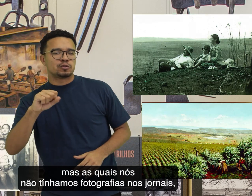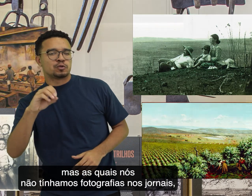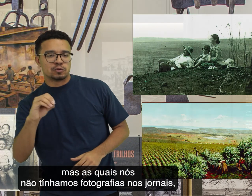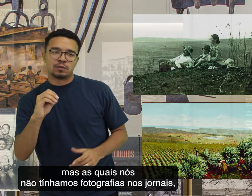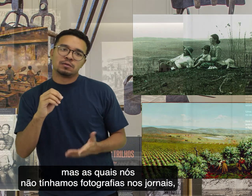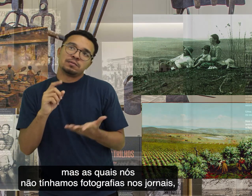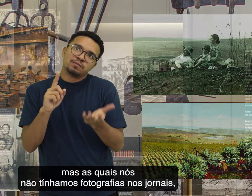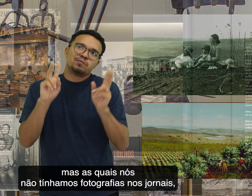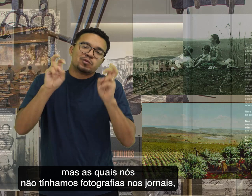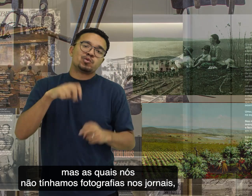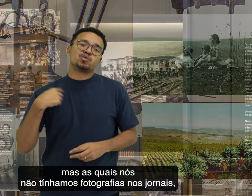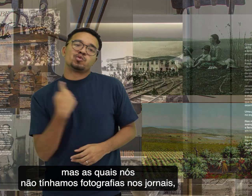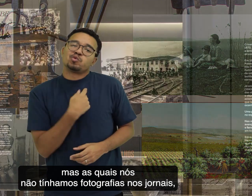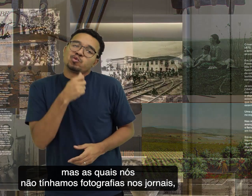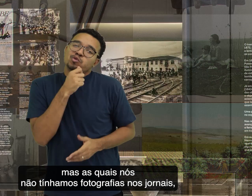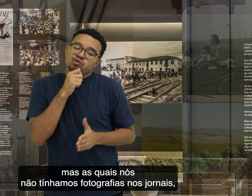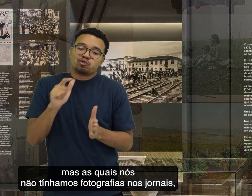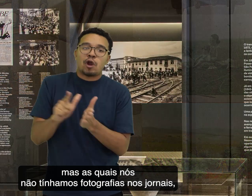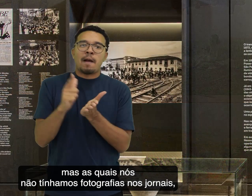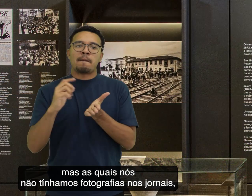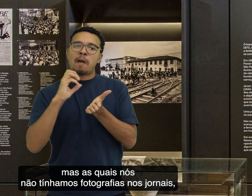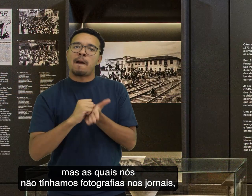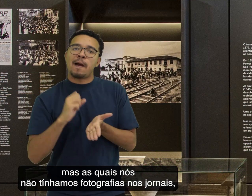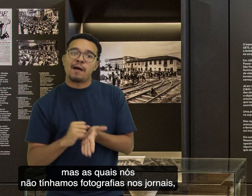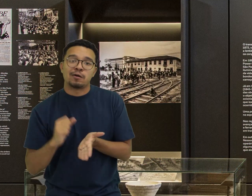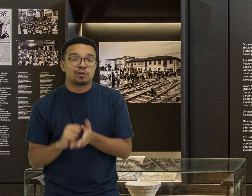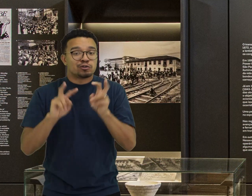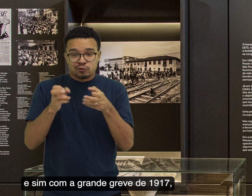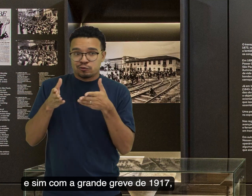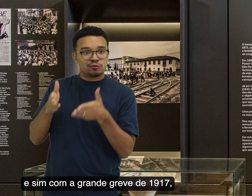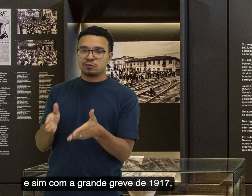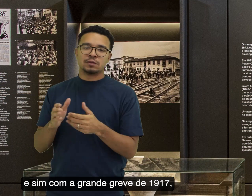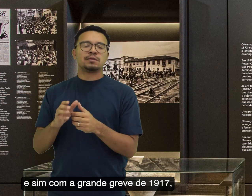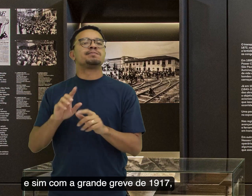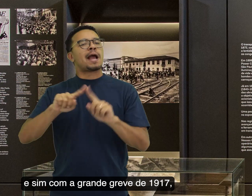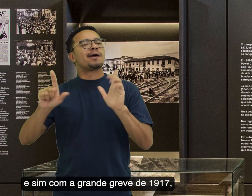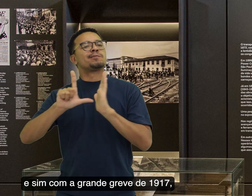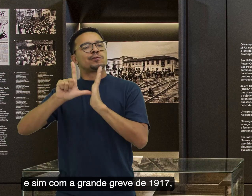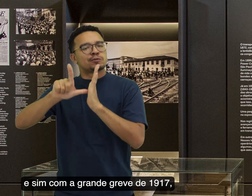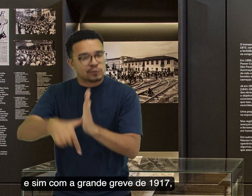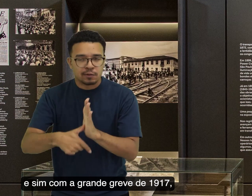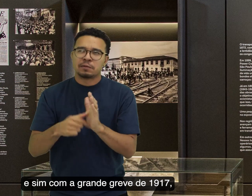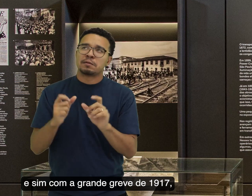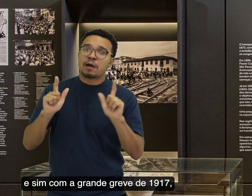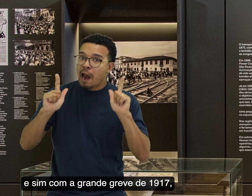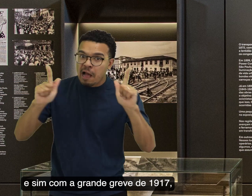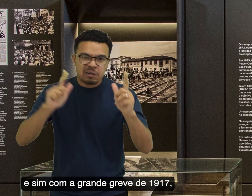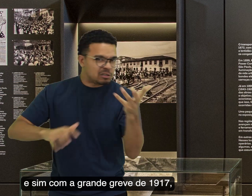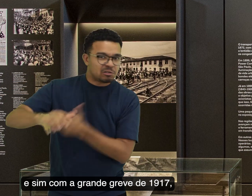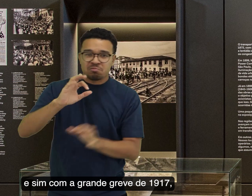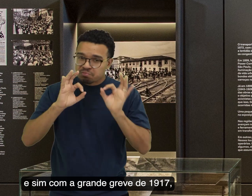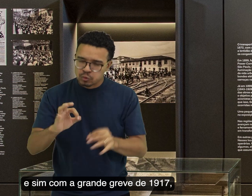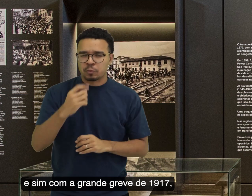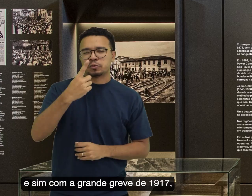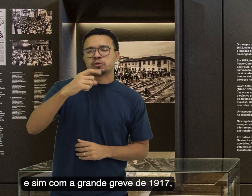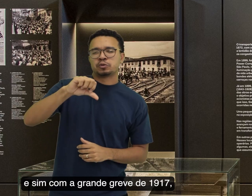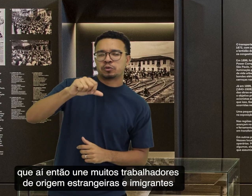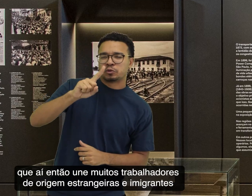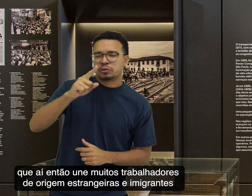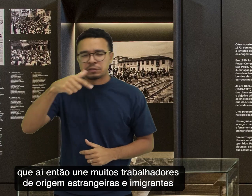1907 e 1908, mas das quais nós não tínhamos fotografias nos jornais, e sim com a grande greve